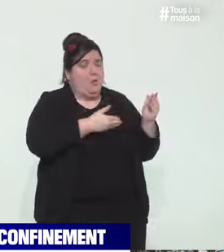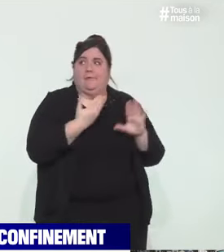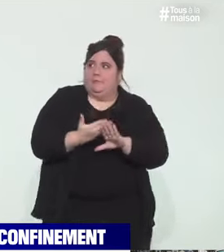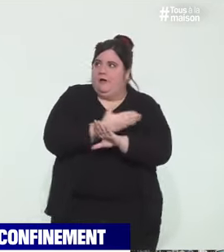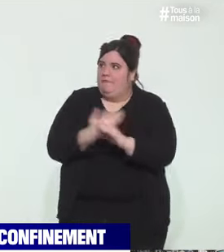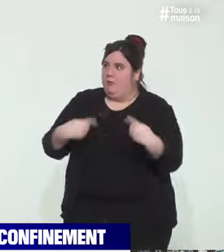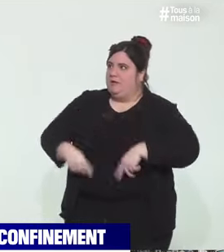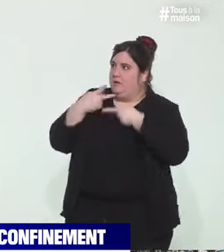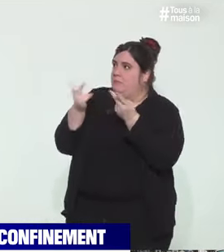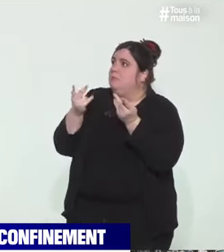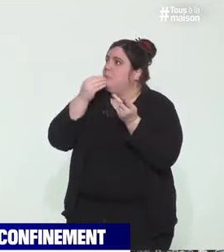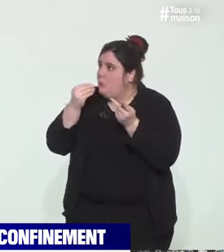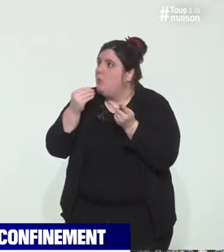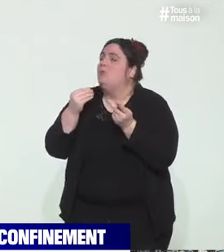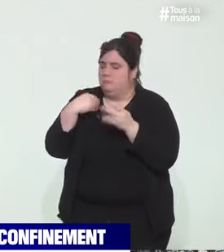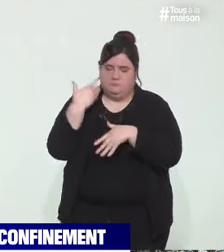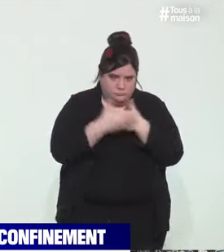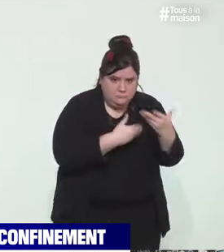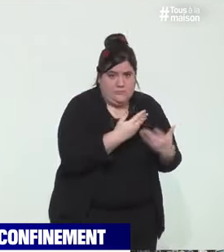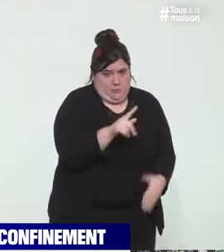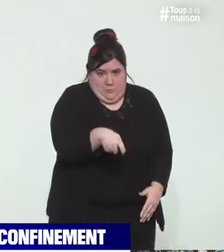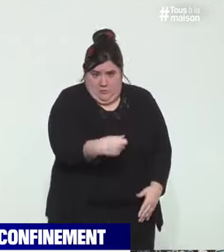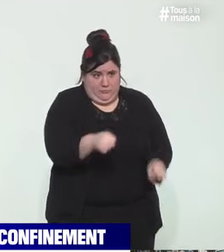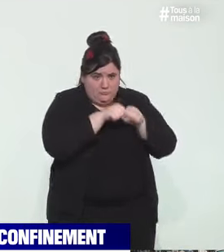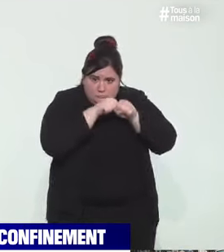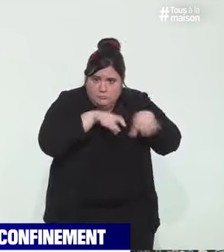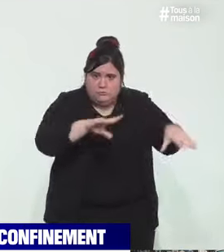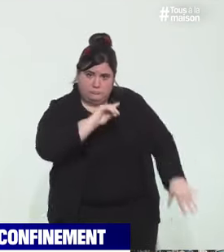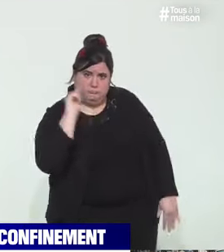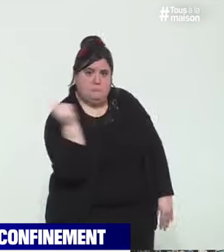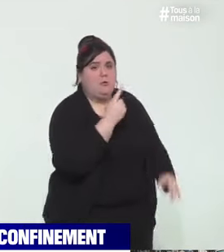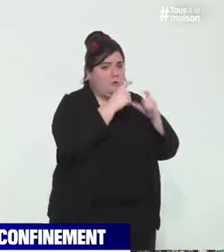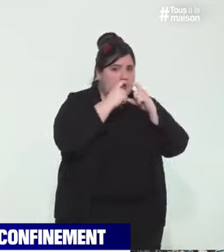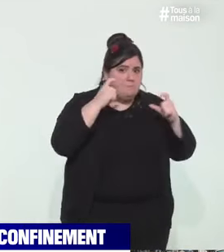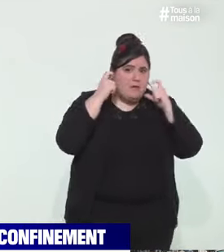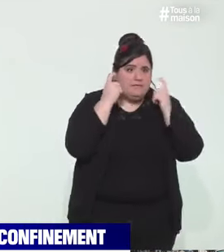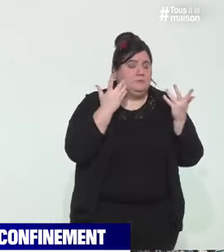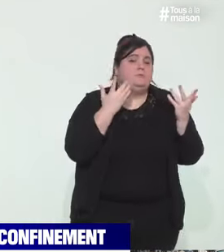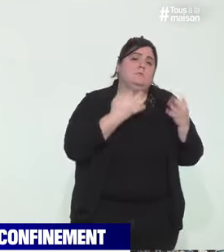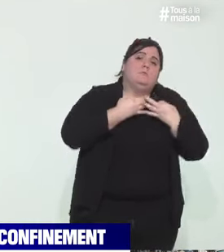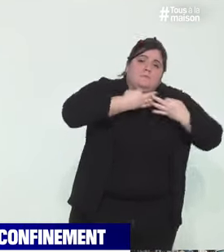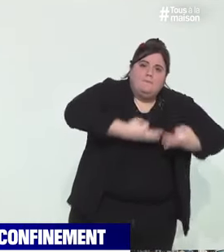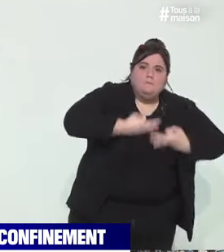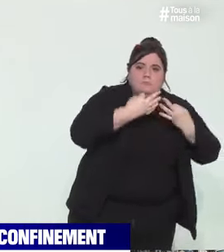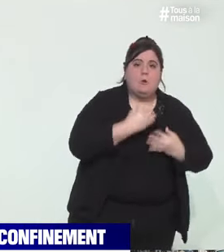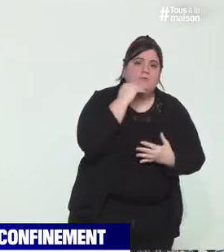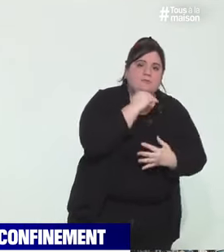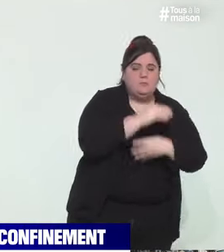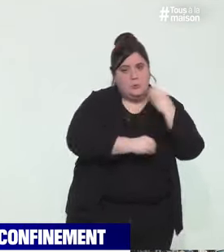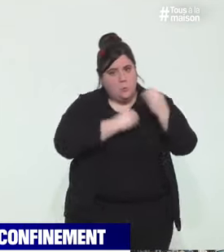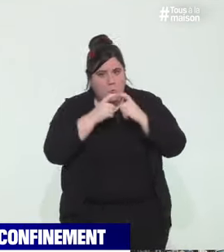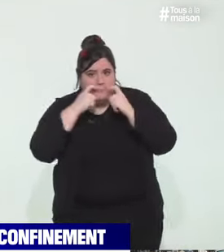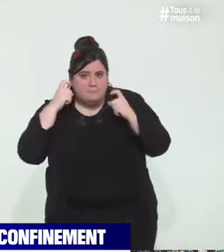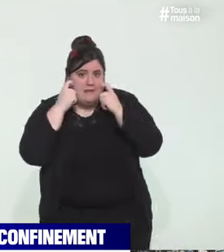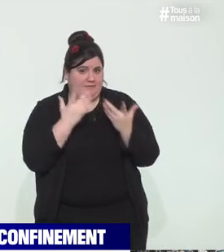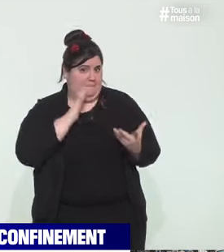Il y aura effectivement dans la grande distribution des masques grand public, des masques sanitaires. Et je pense que plus nous favorisons l'accès aux masques, mieux c'est. Mais je le